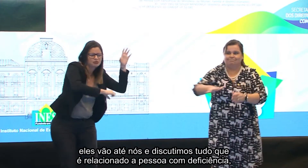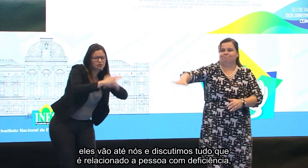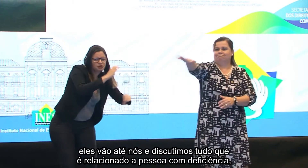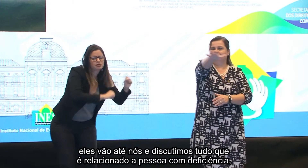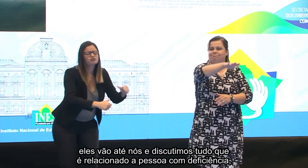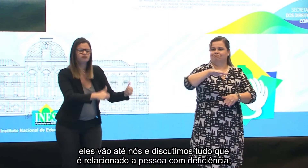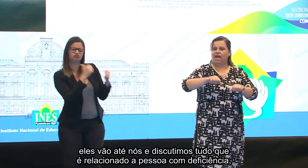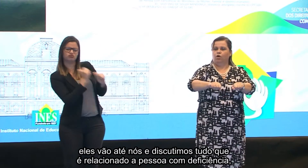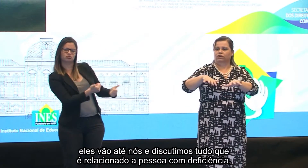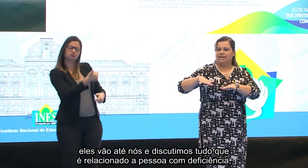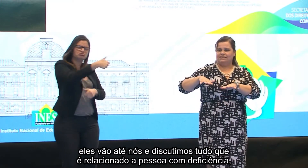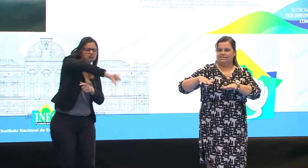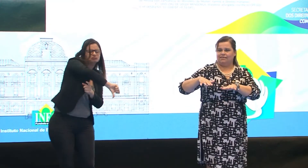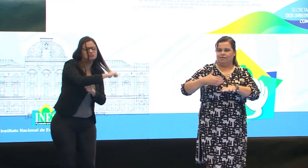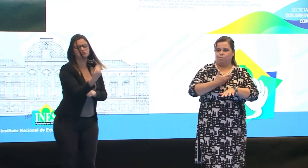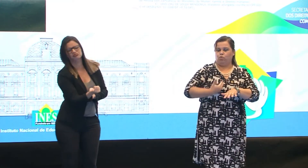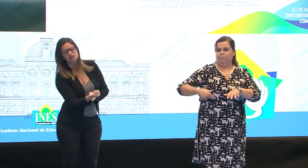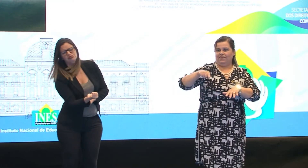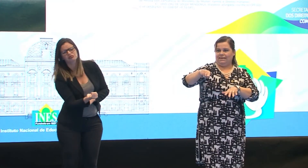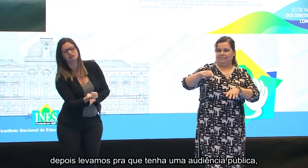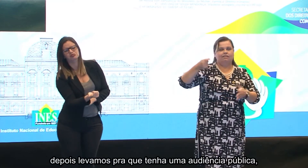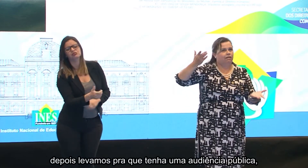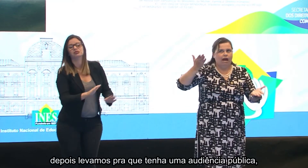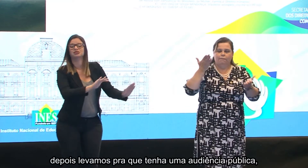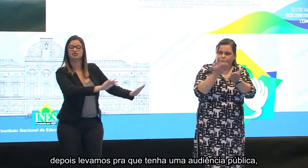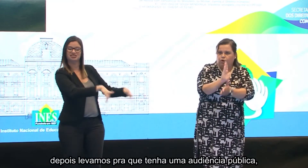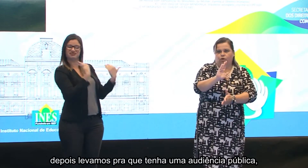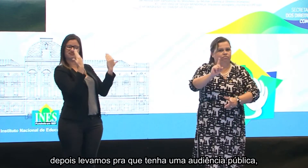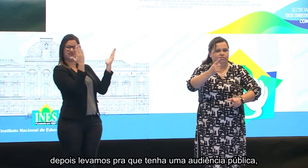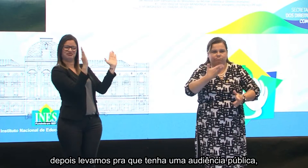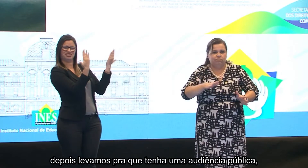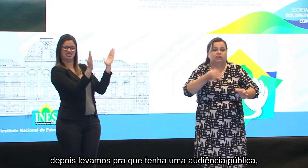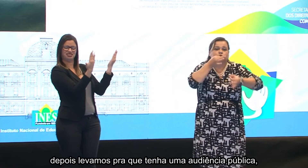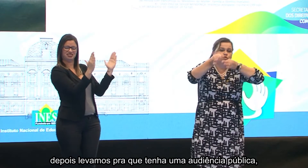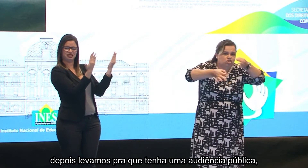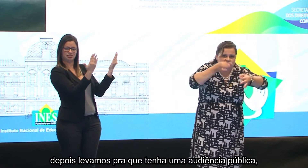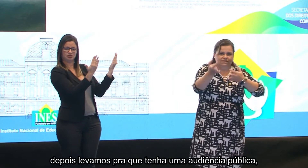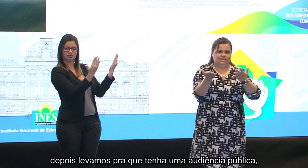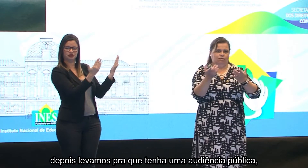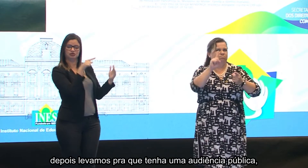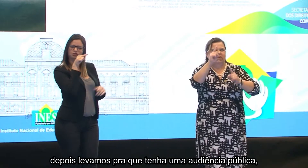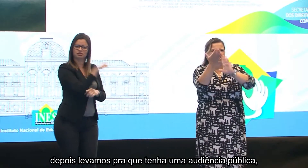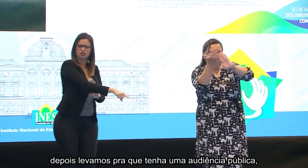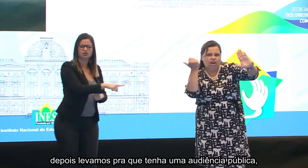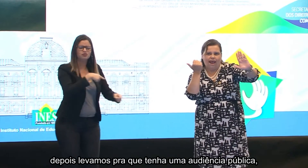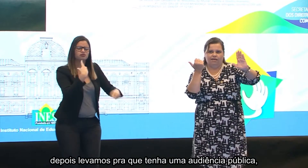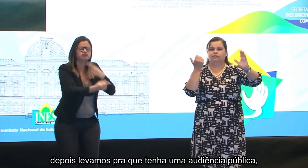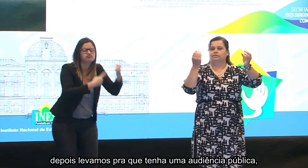com deficiência. E depois levamos para que tenha uma audiência pública, para que